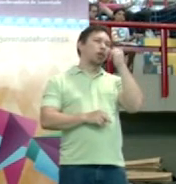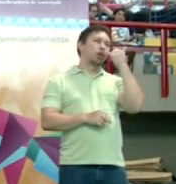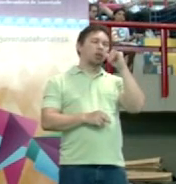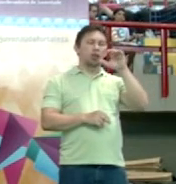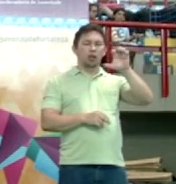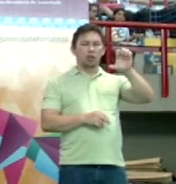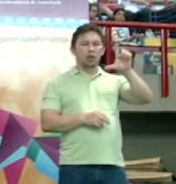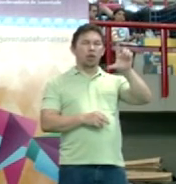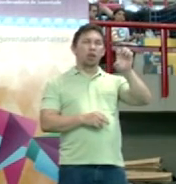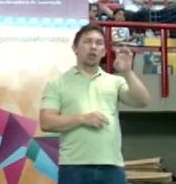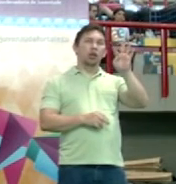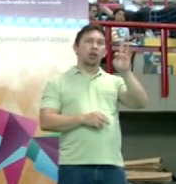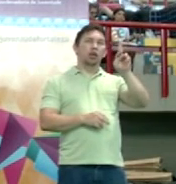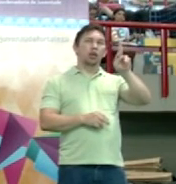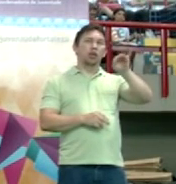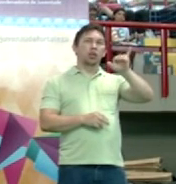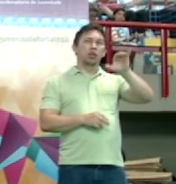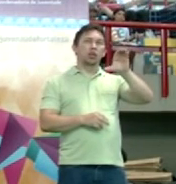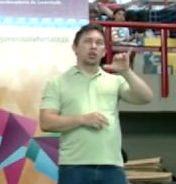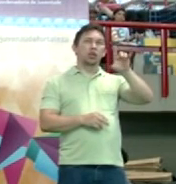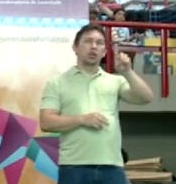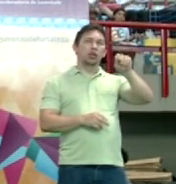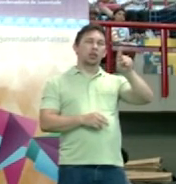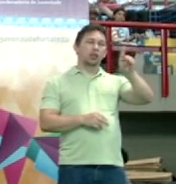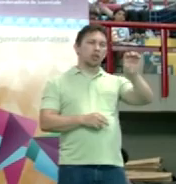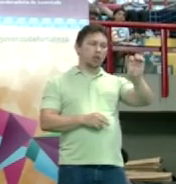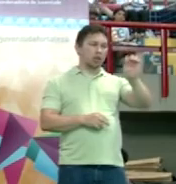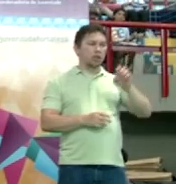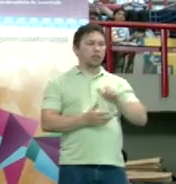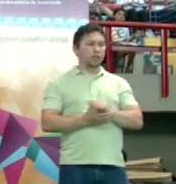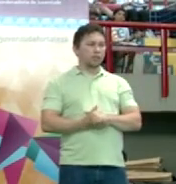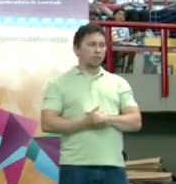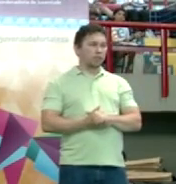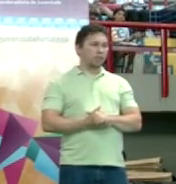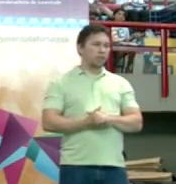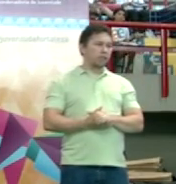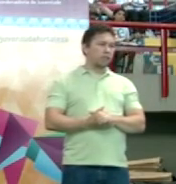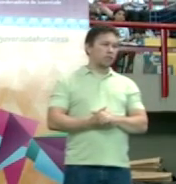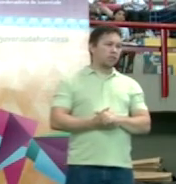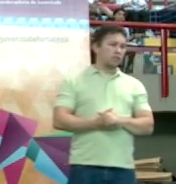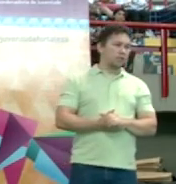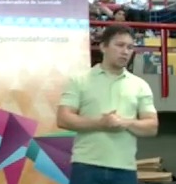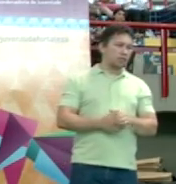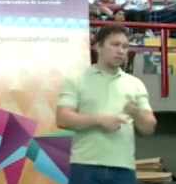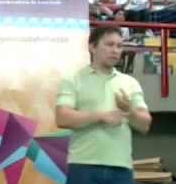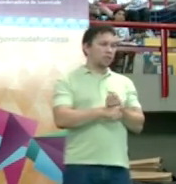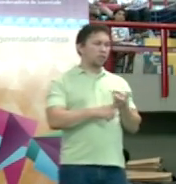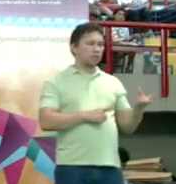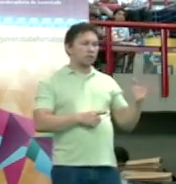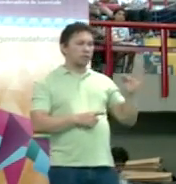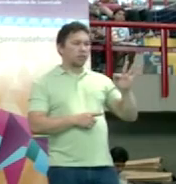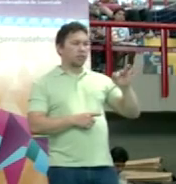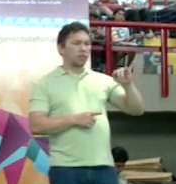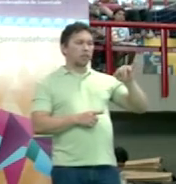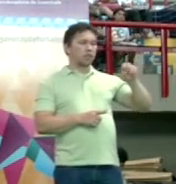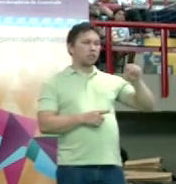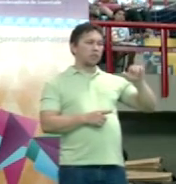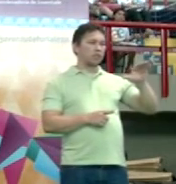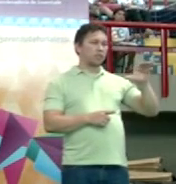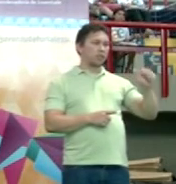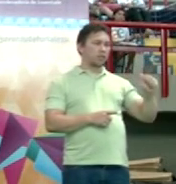Eletricidade. Vamos falar de eletricidade. E dentro da eletricidade, pessoal, o